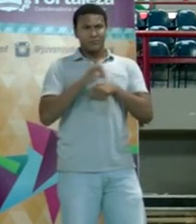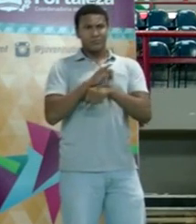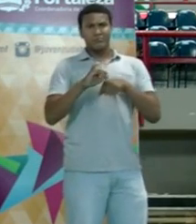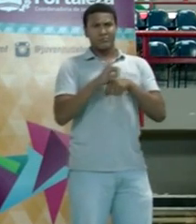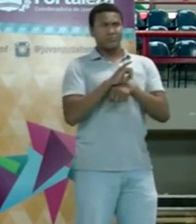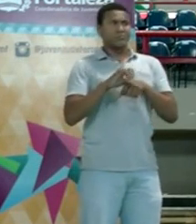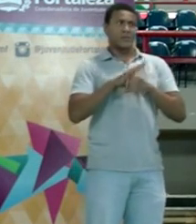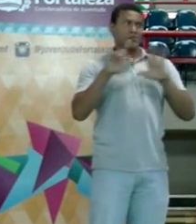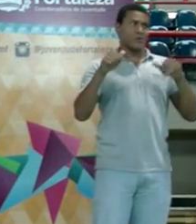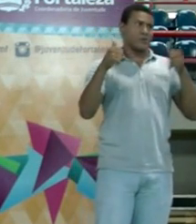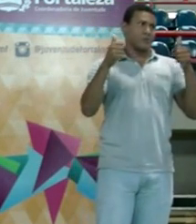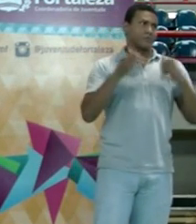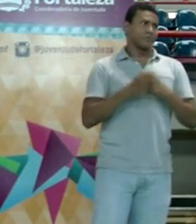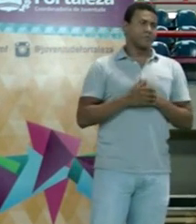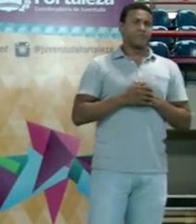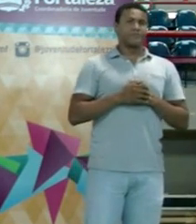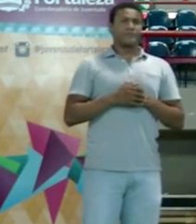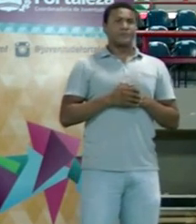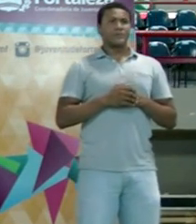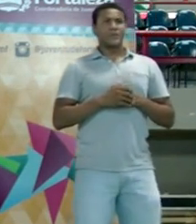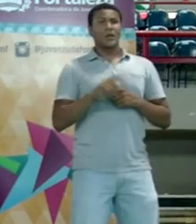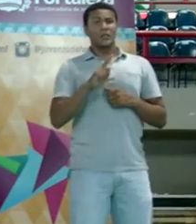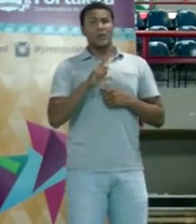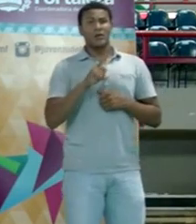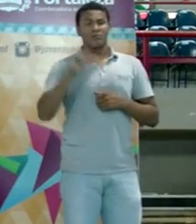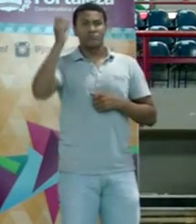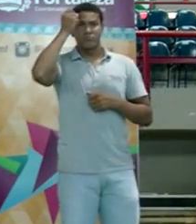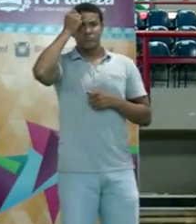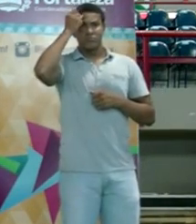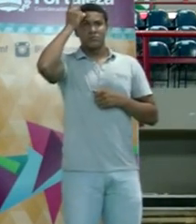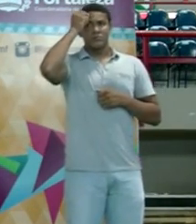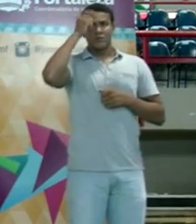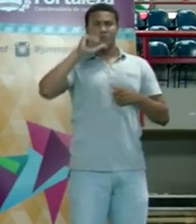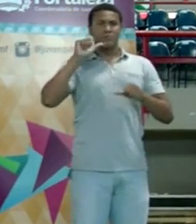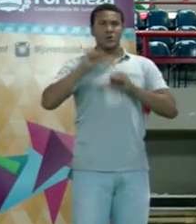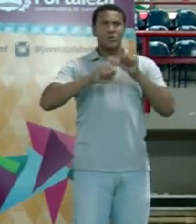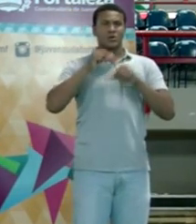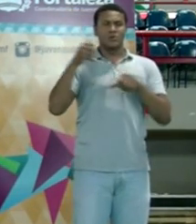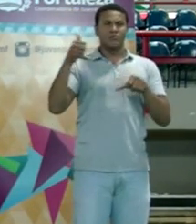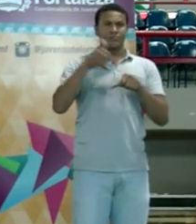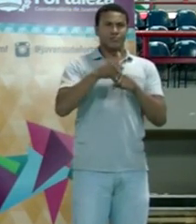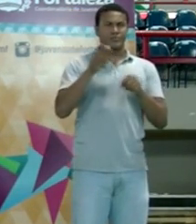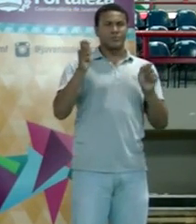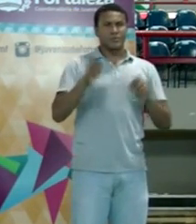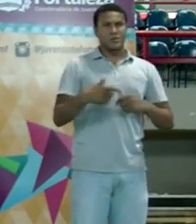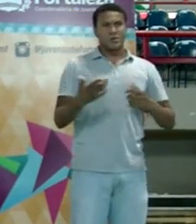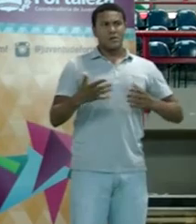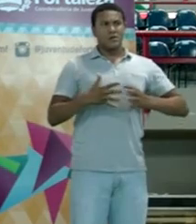melhorar, tá? Entre as ideias de mudança de combustível,